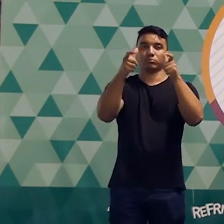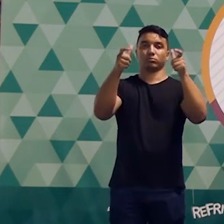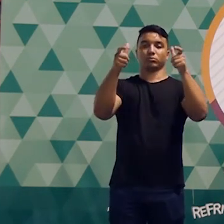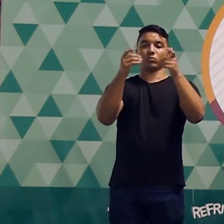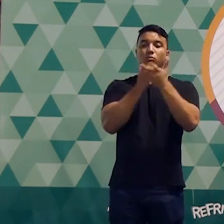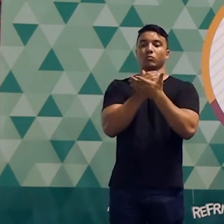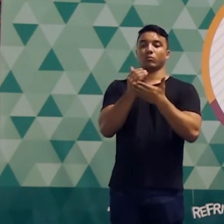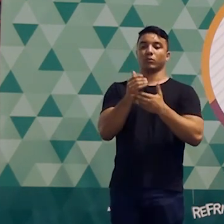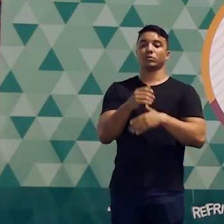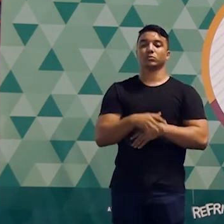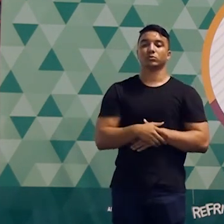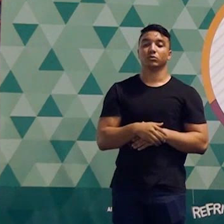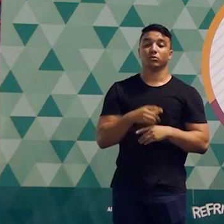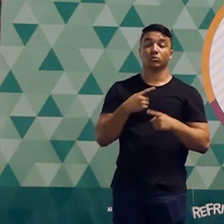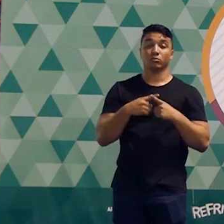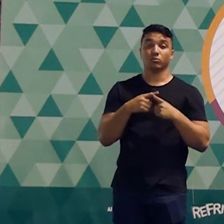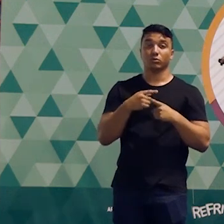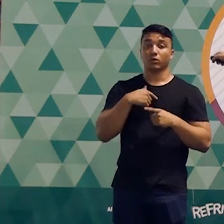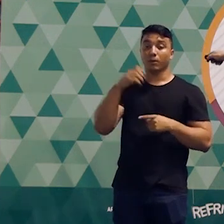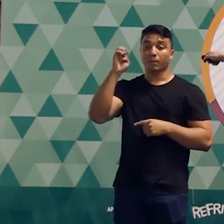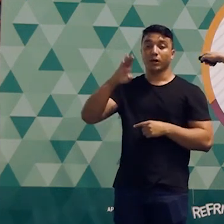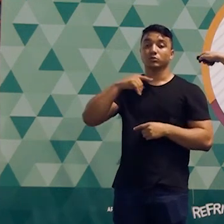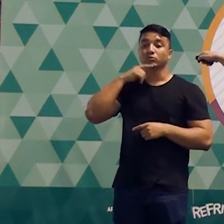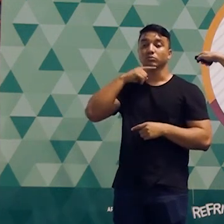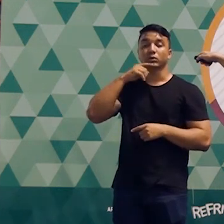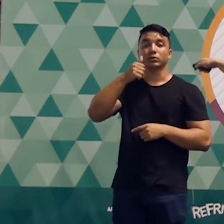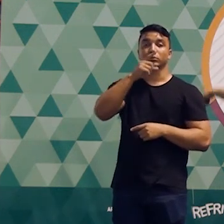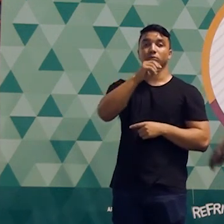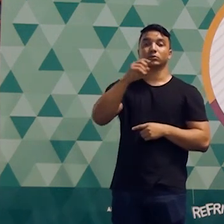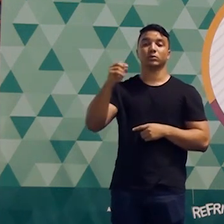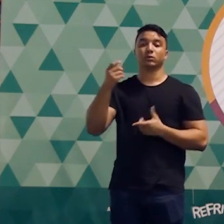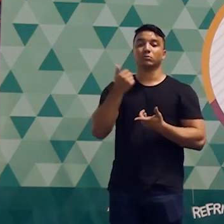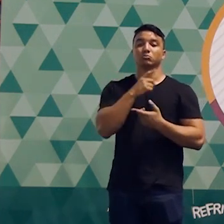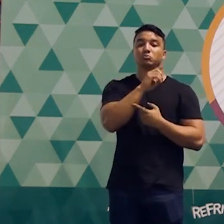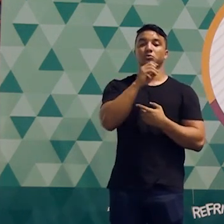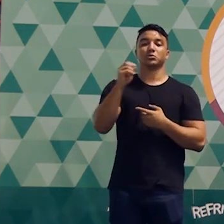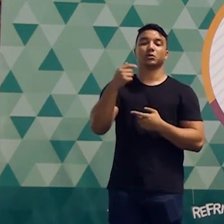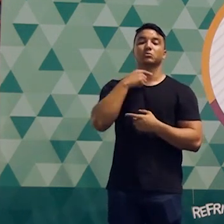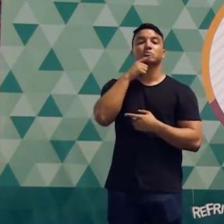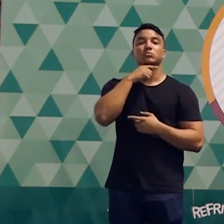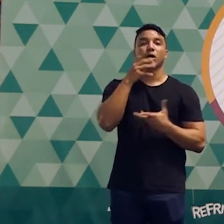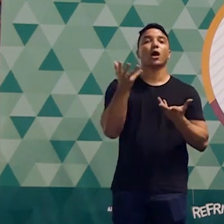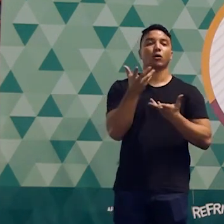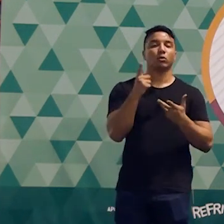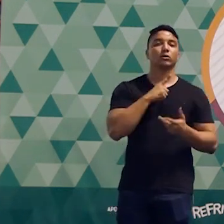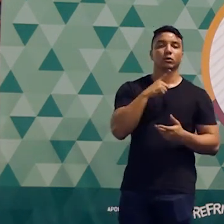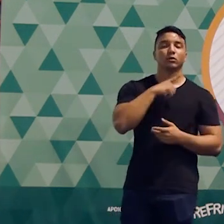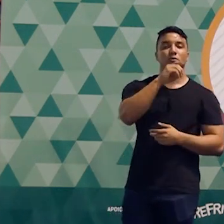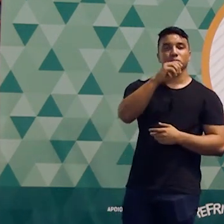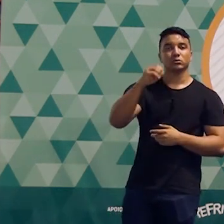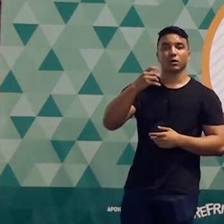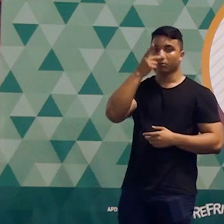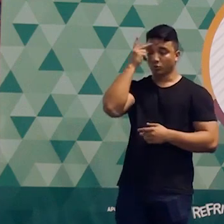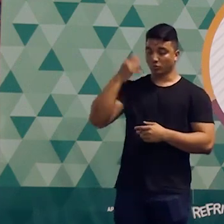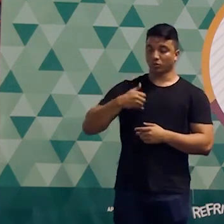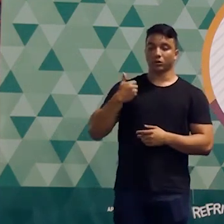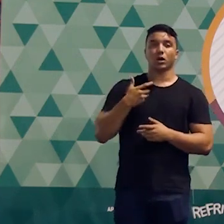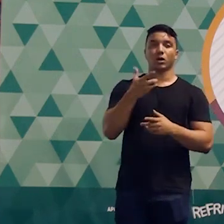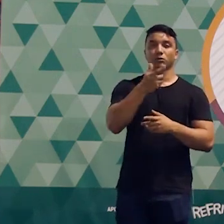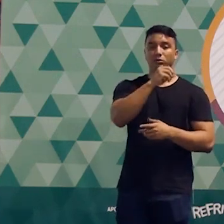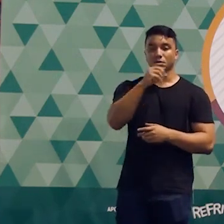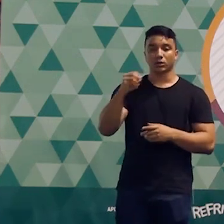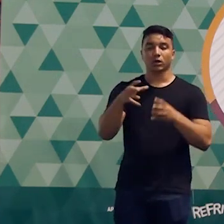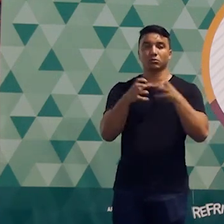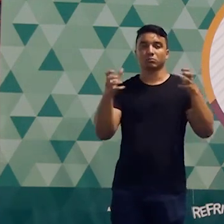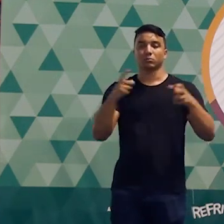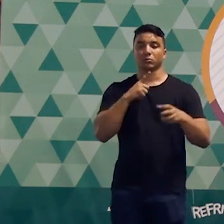né? Tanto é que no Brasil não se mostrava os centenários na pirâmide, o IBGE nunca mostrava. E agora a gente tem cada vez mais pessoas com 100